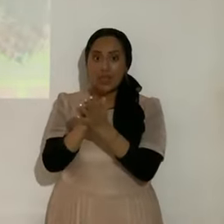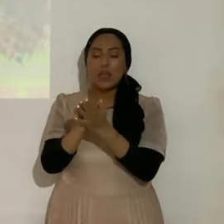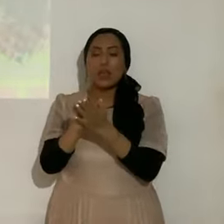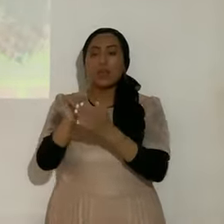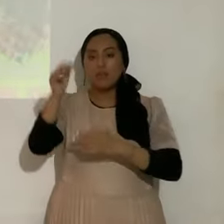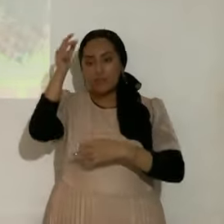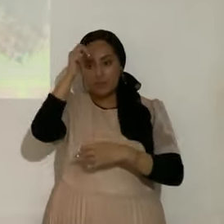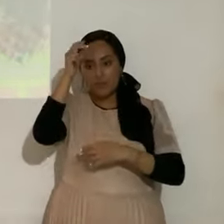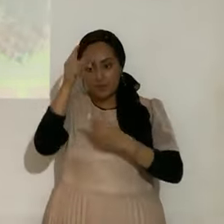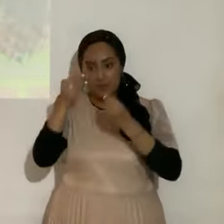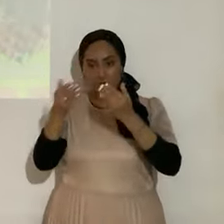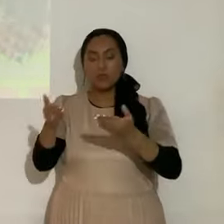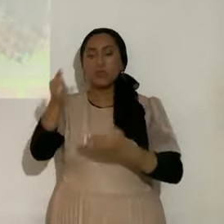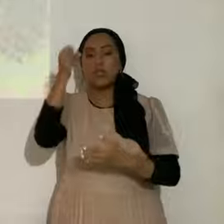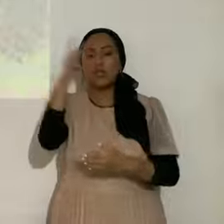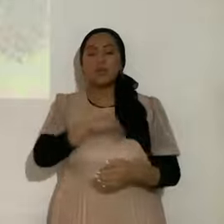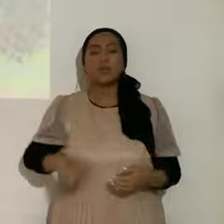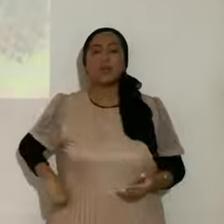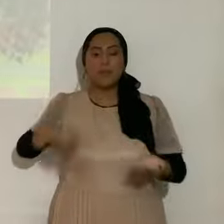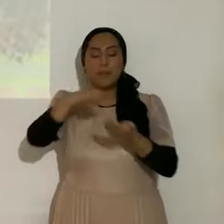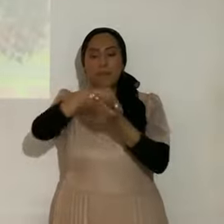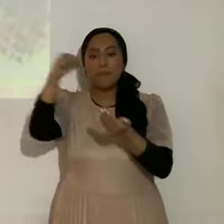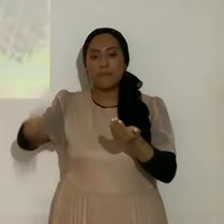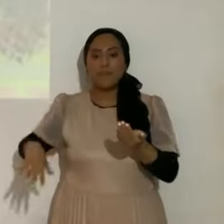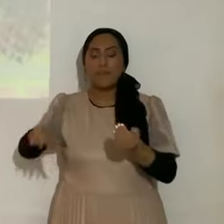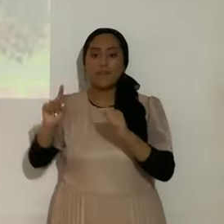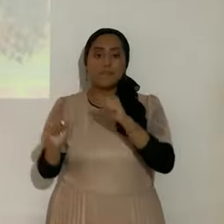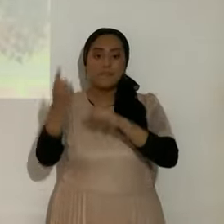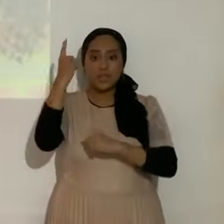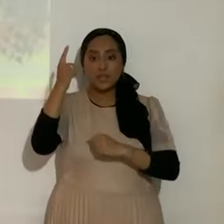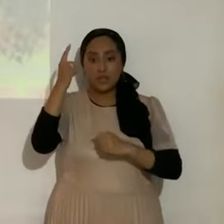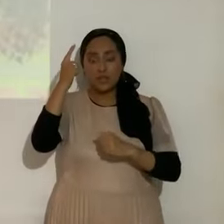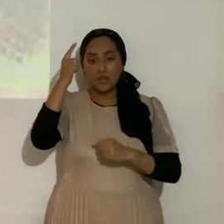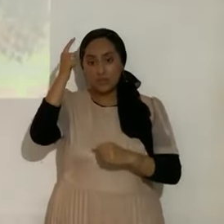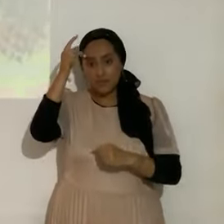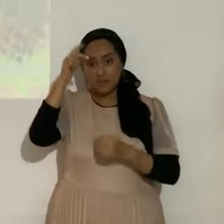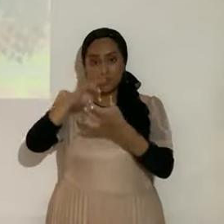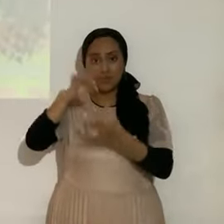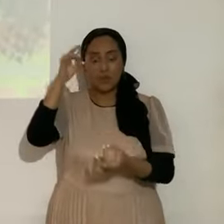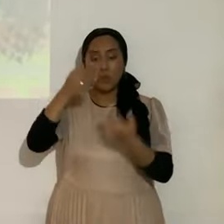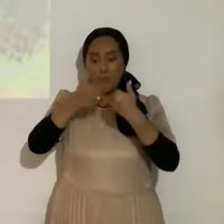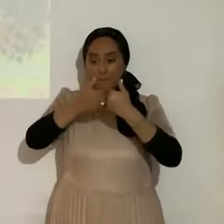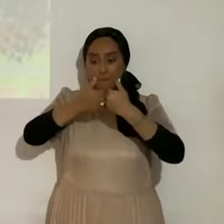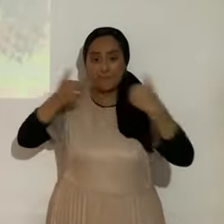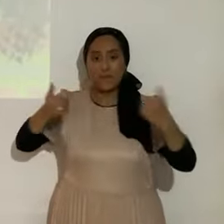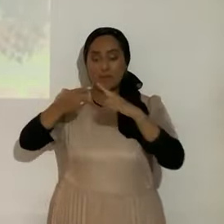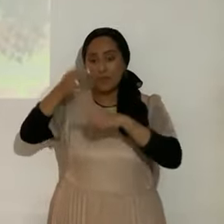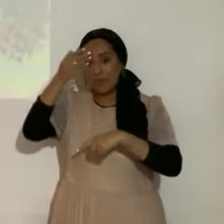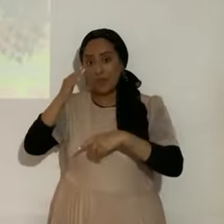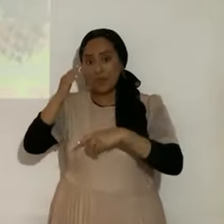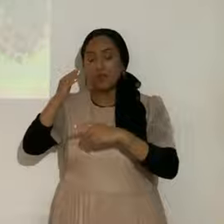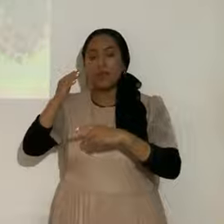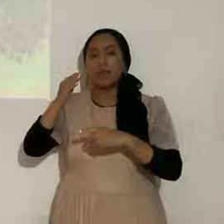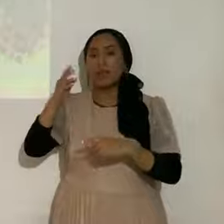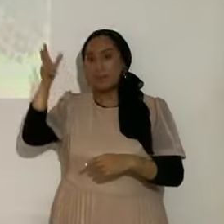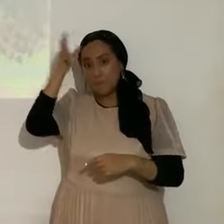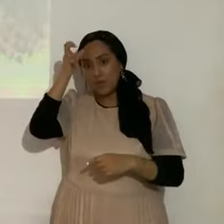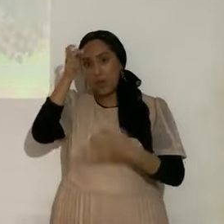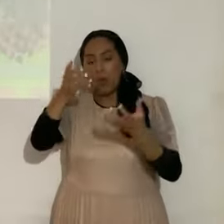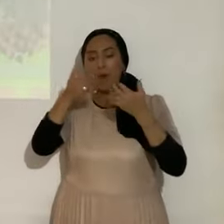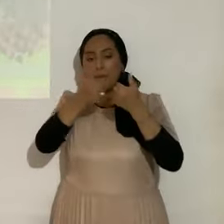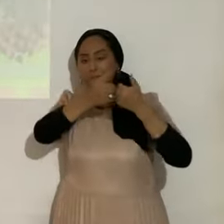de Satanás. Yahshua HaMashiach le reprenda. El primer espíritu que quiere apartarte de Elohim y de sus propósitos es el enemigo.